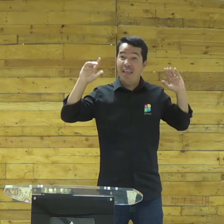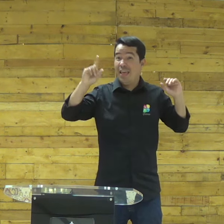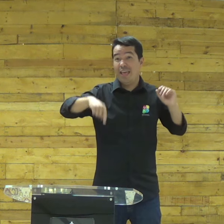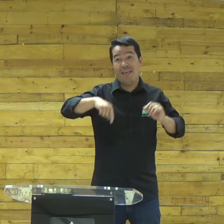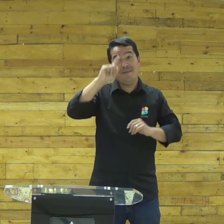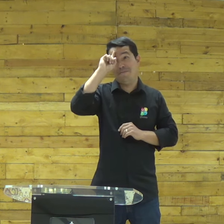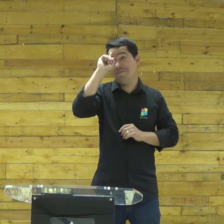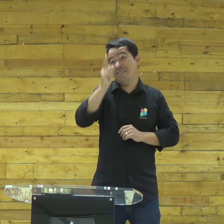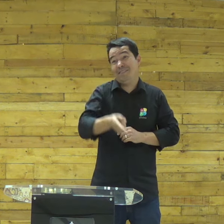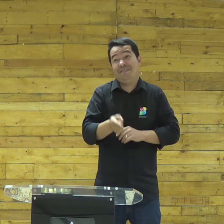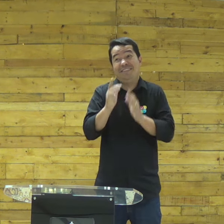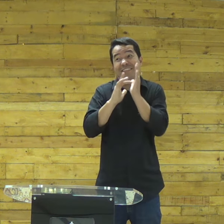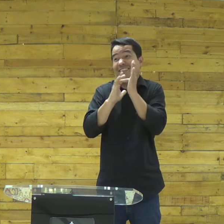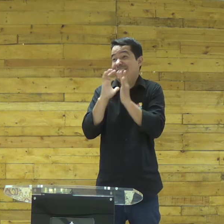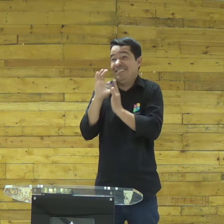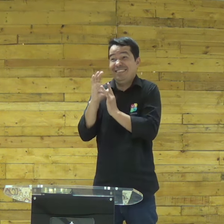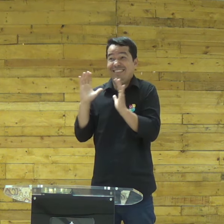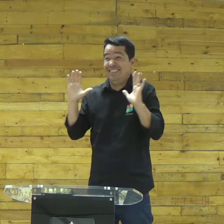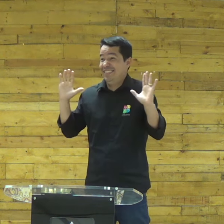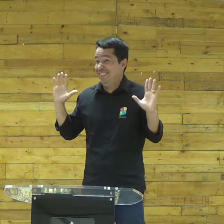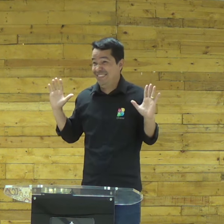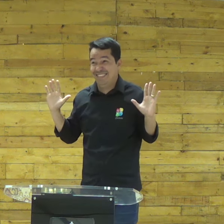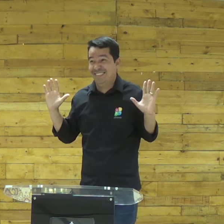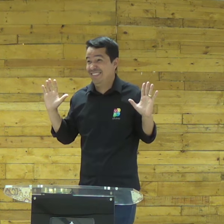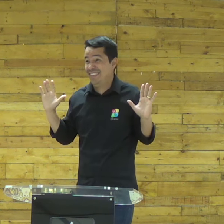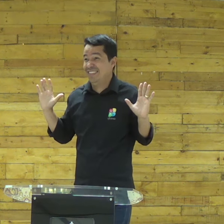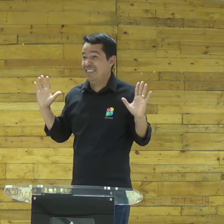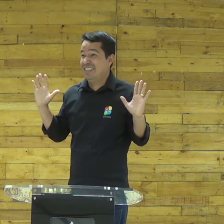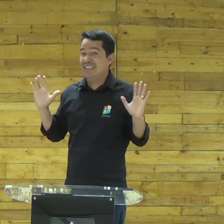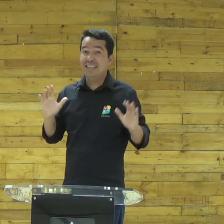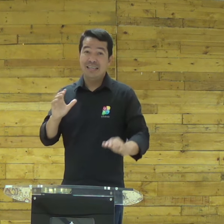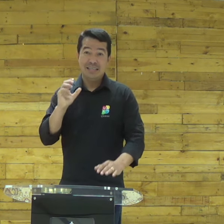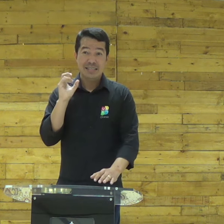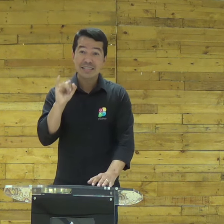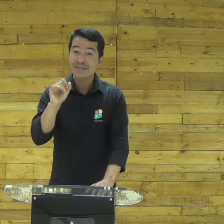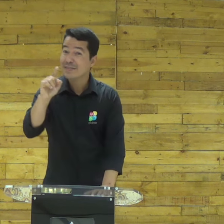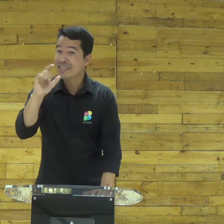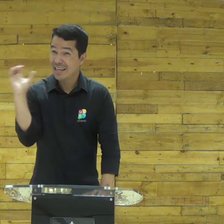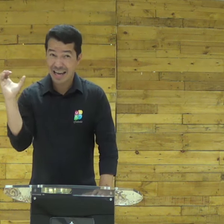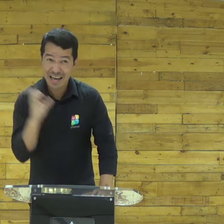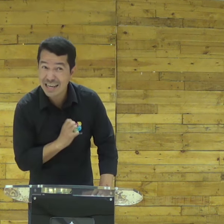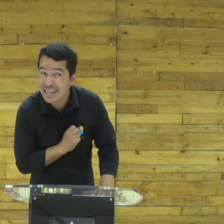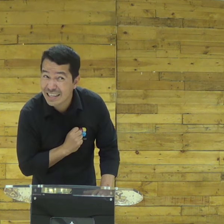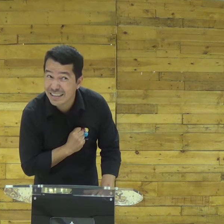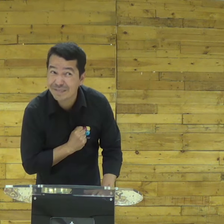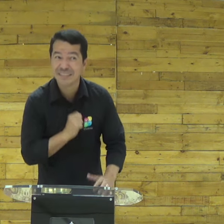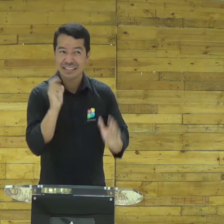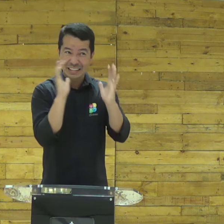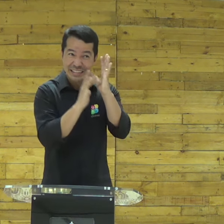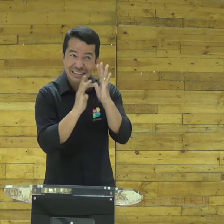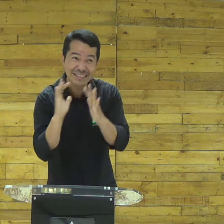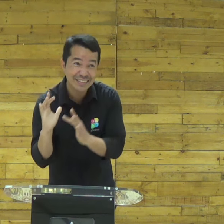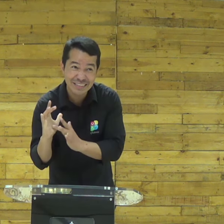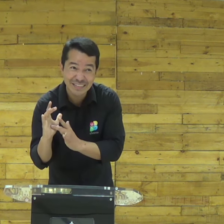pessoas é um mandamento de Jesus se você ama